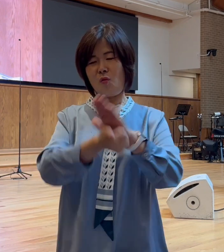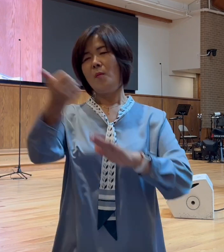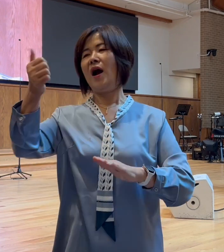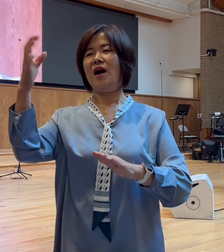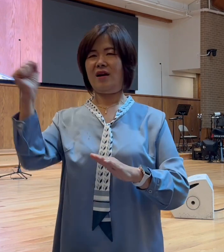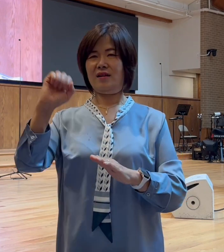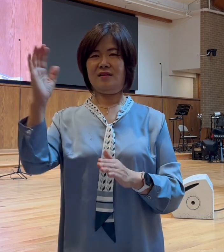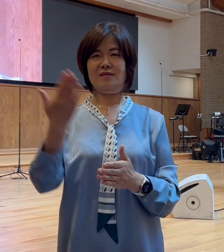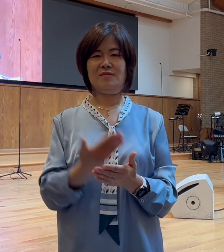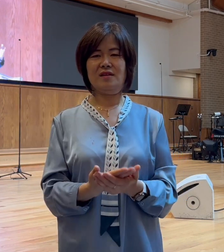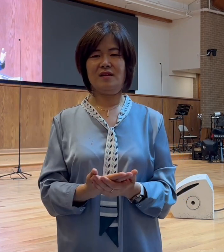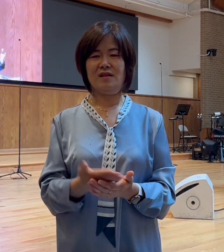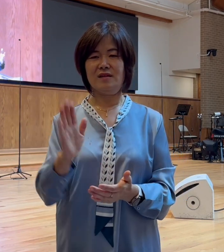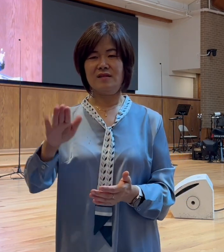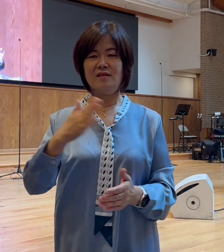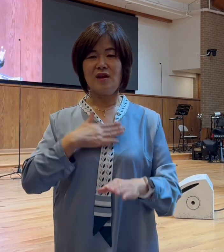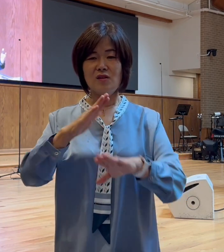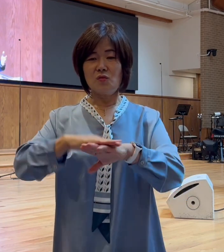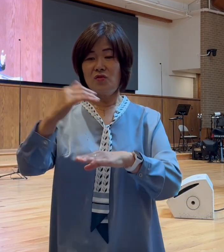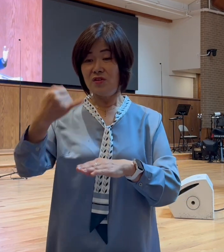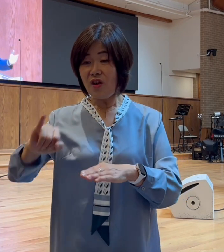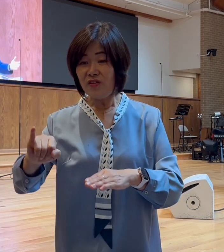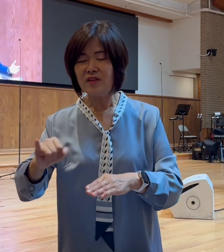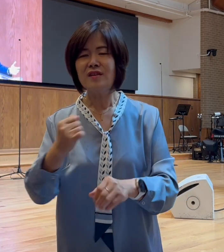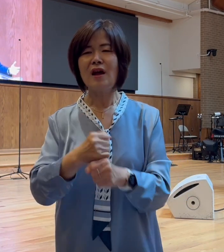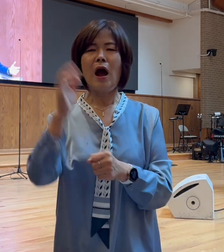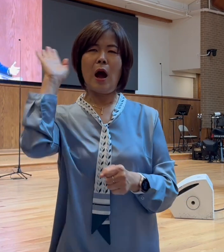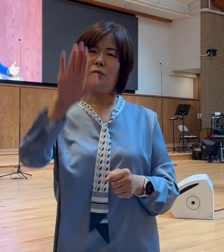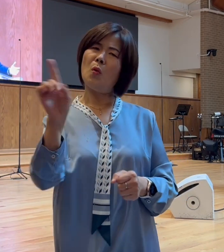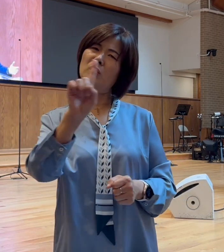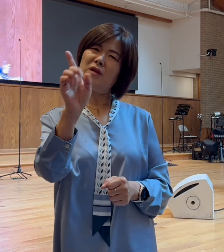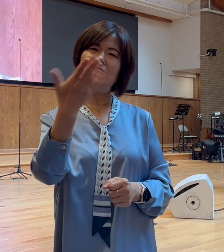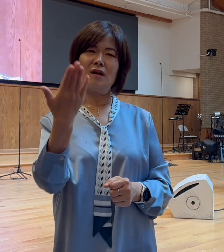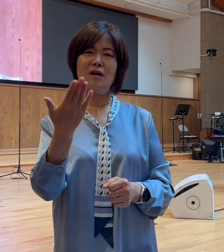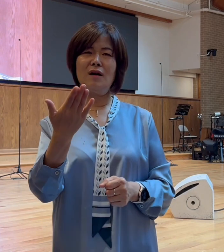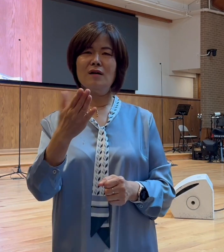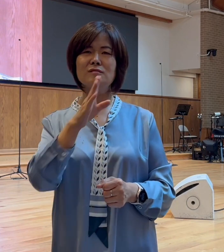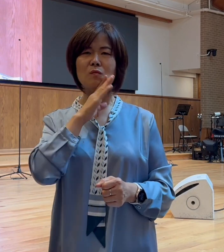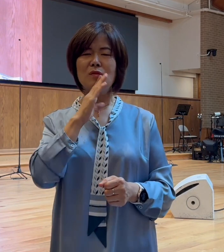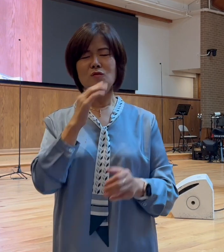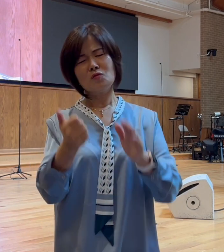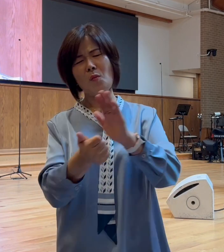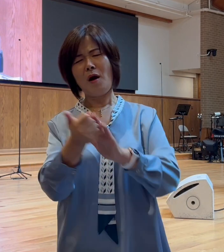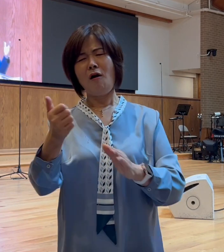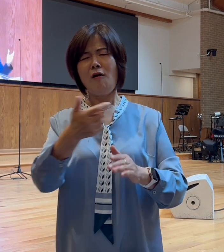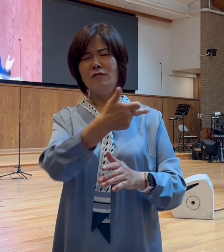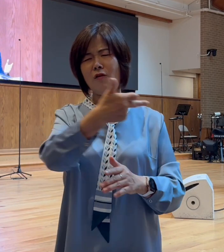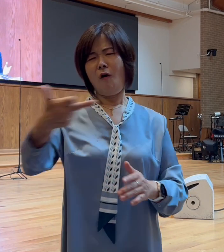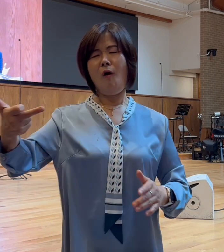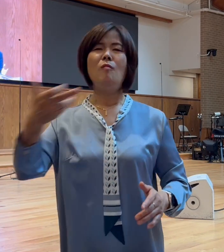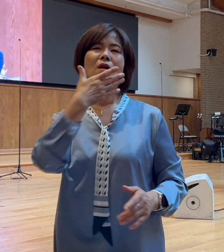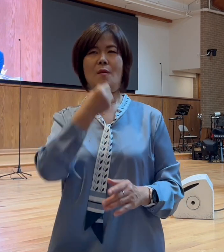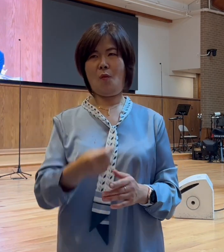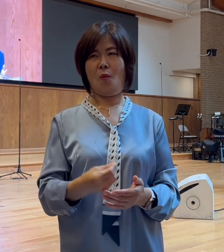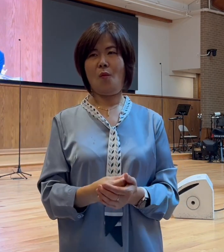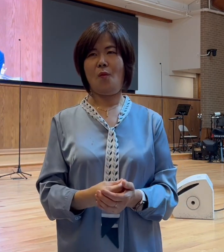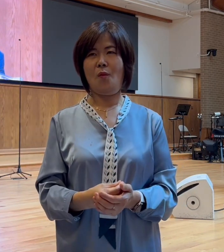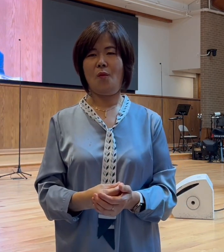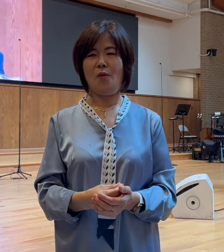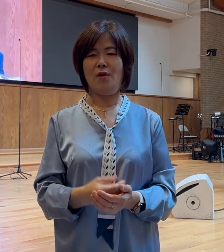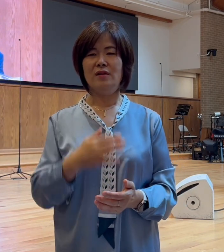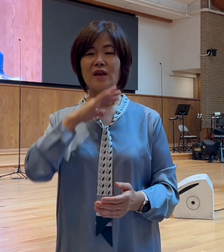됐으니까 저희 손녀는 얘는 앞으로 어떻게 될까 이런 생각하니까 너무 행복한 거예요.